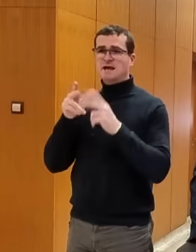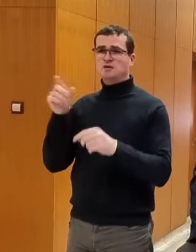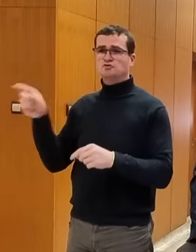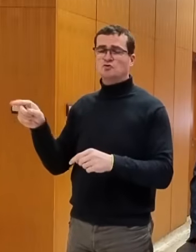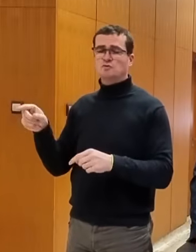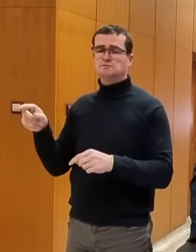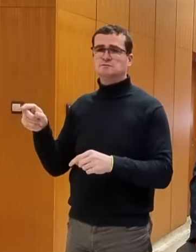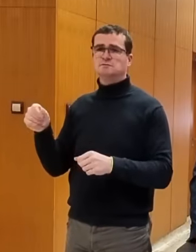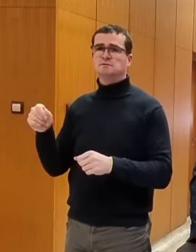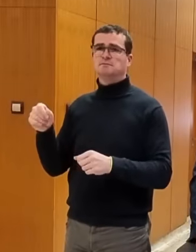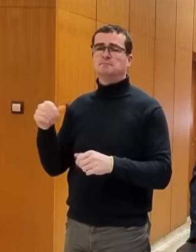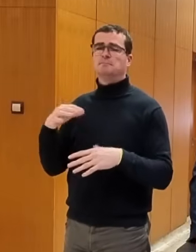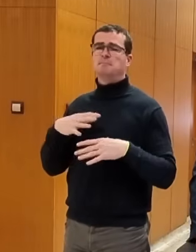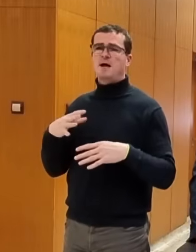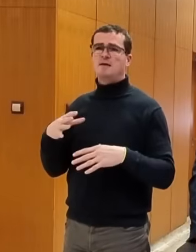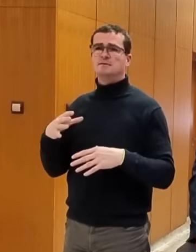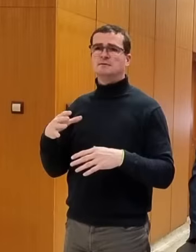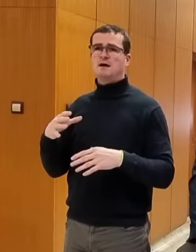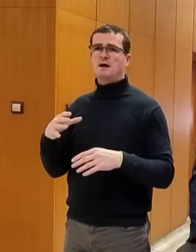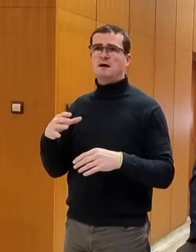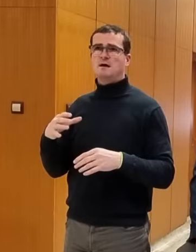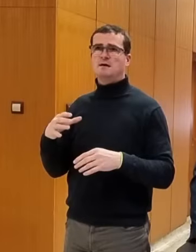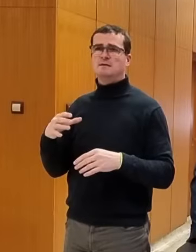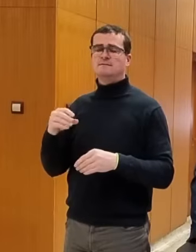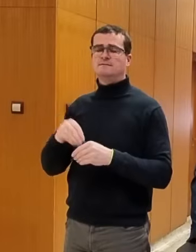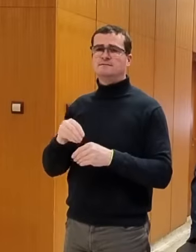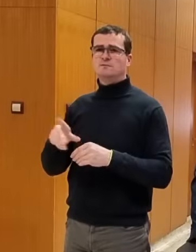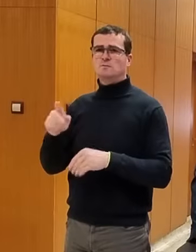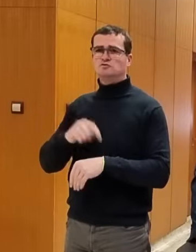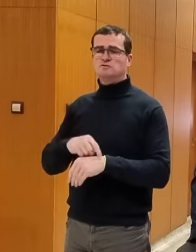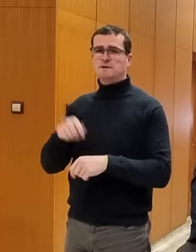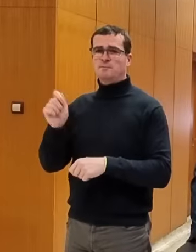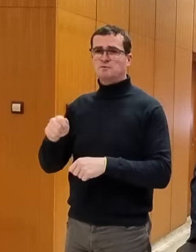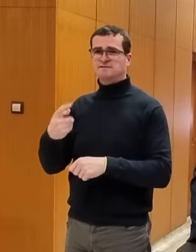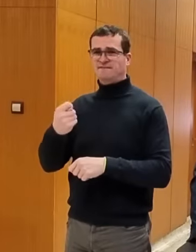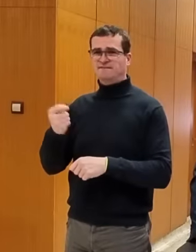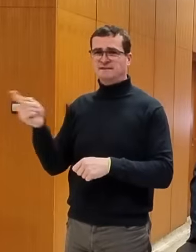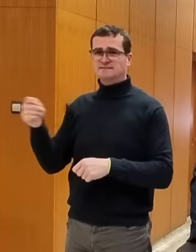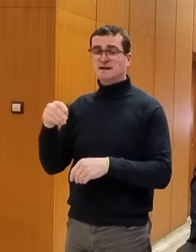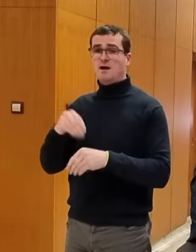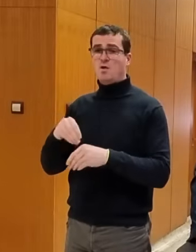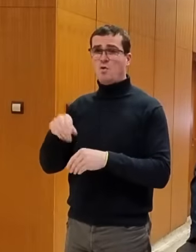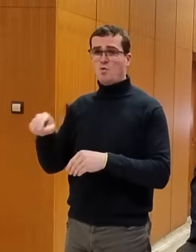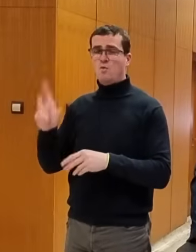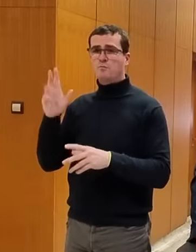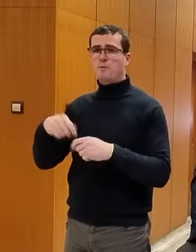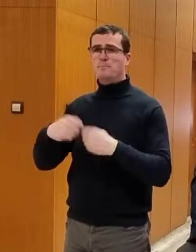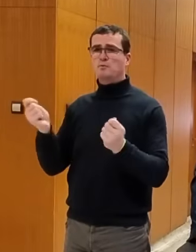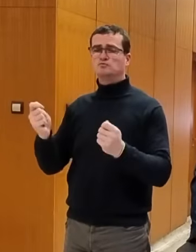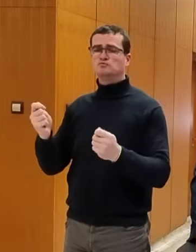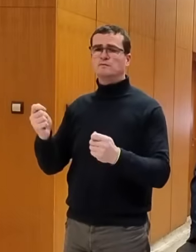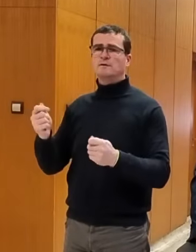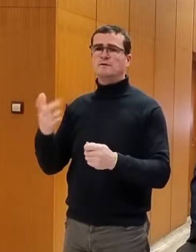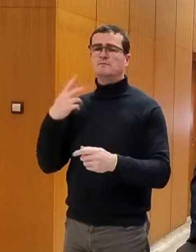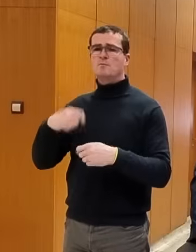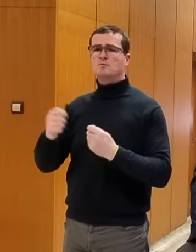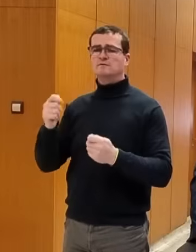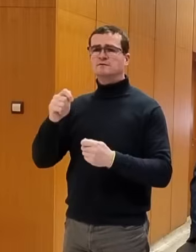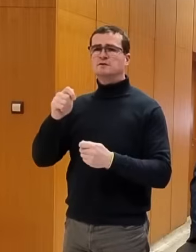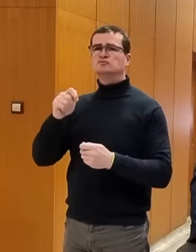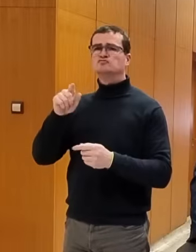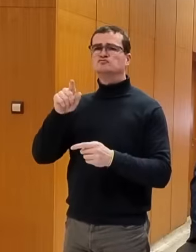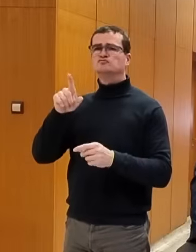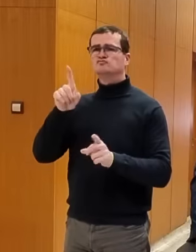sťažnosť pána v tom čase ešte poslanca Fica o tom, že boli porušované, že bolo porušený